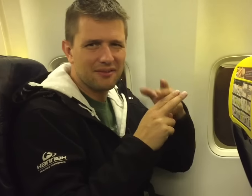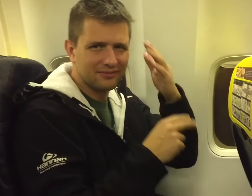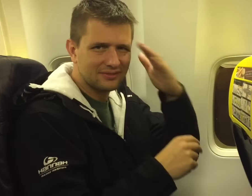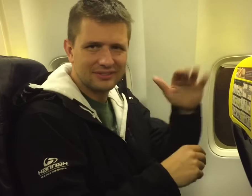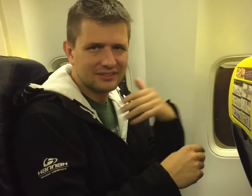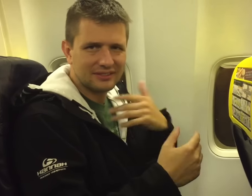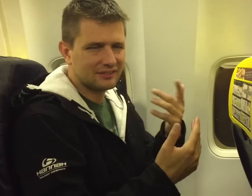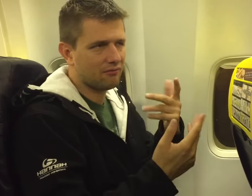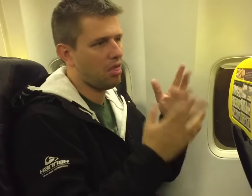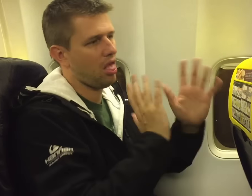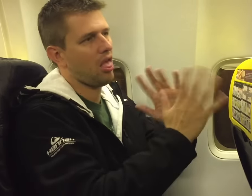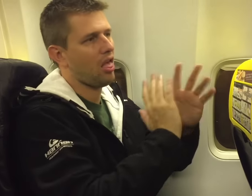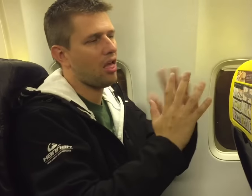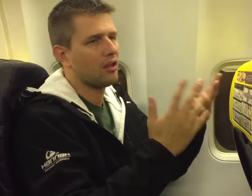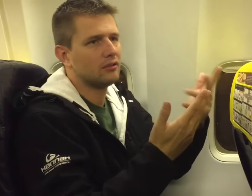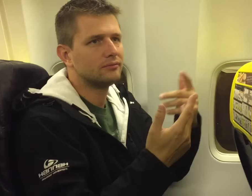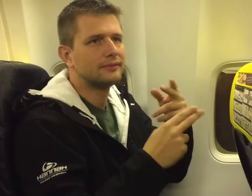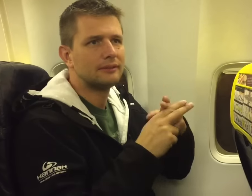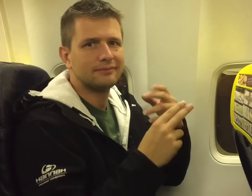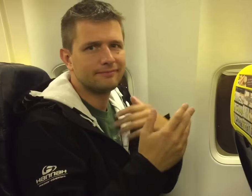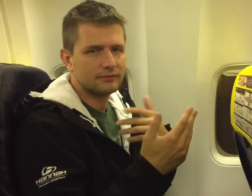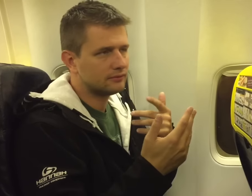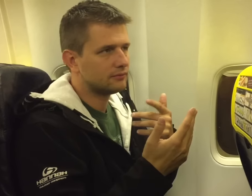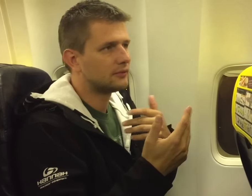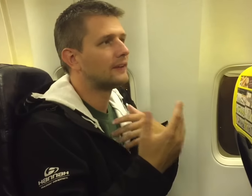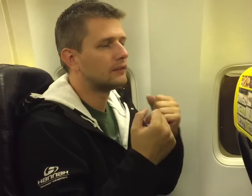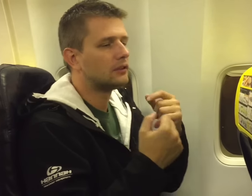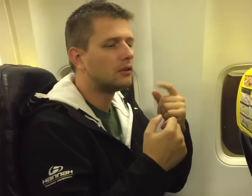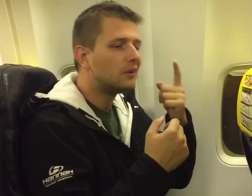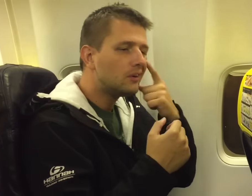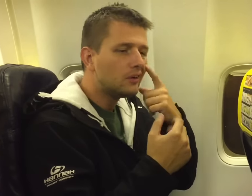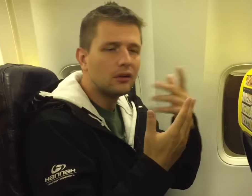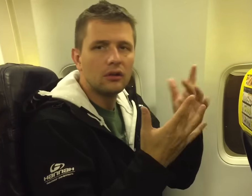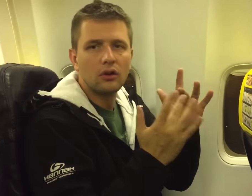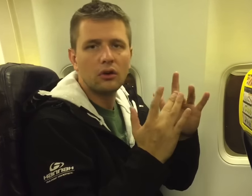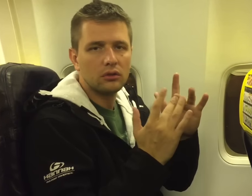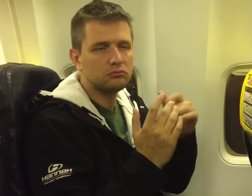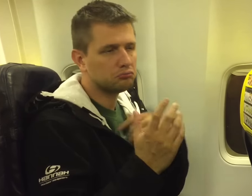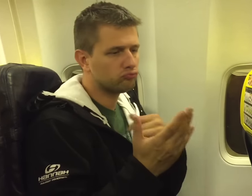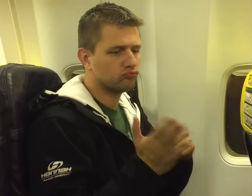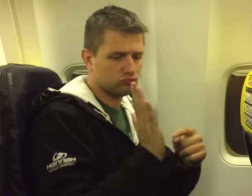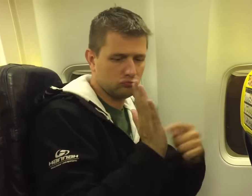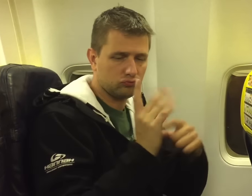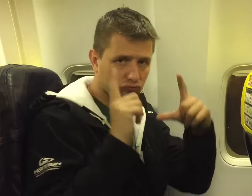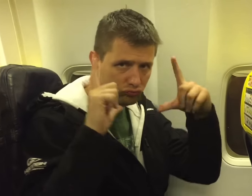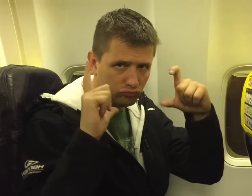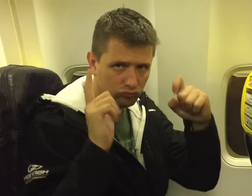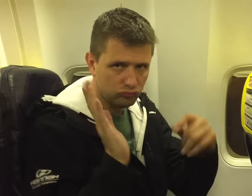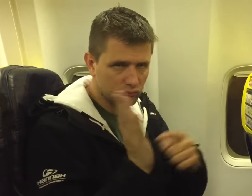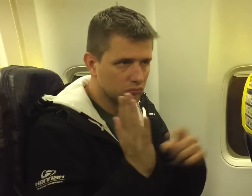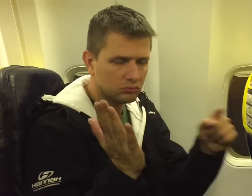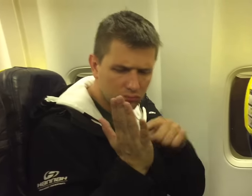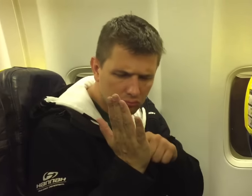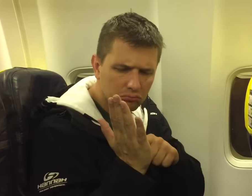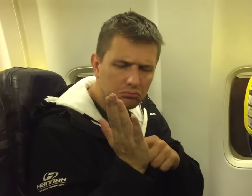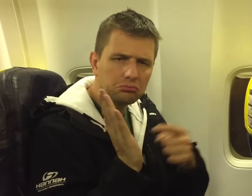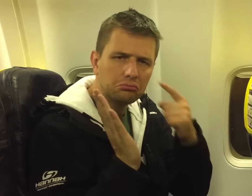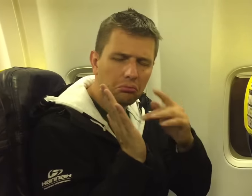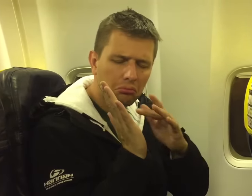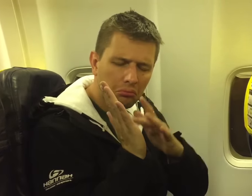vous recommandant pour votre confort et sécurité de garder vos ceintures attachées pendant toute la durée du vol. Il y a une sonnette d'appel, une lampe de lecture et une